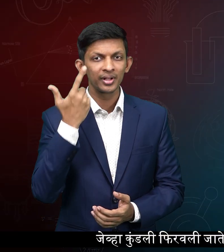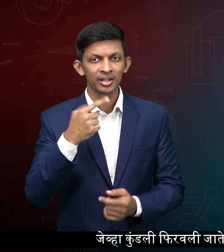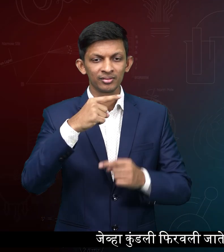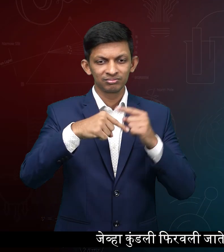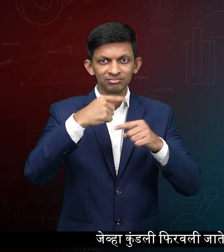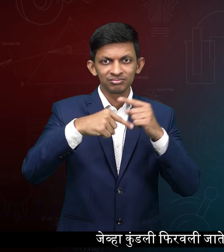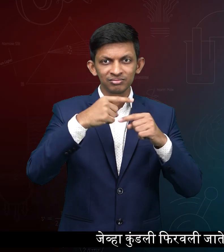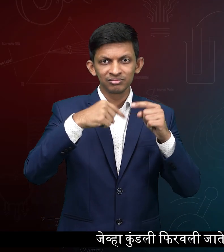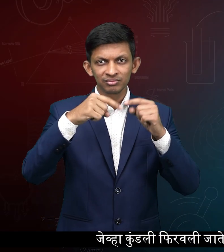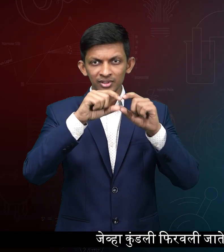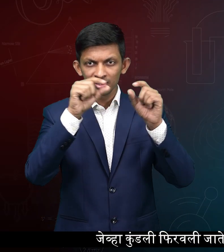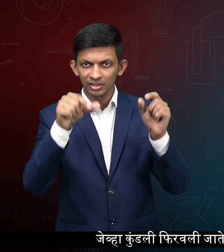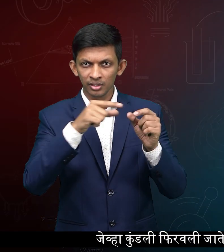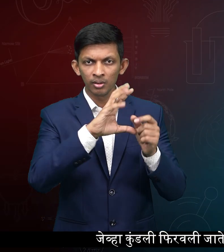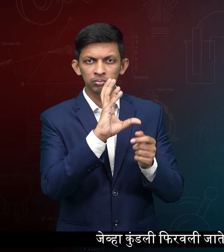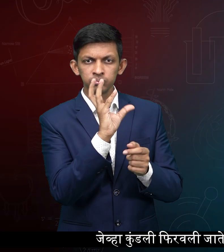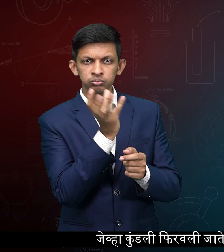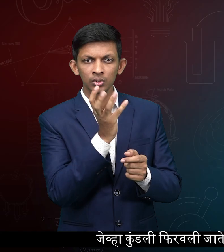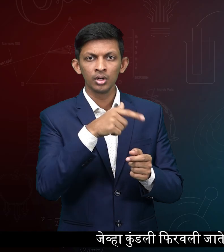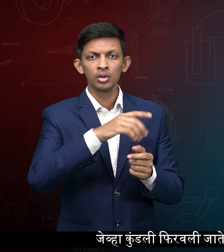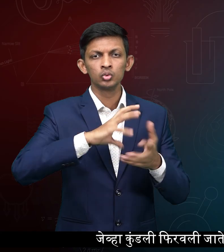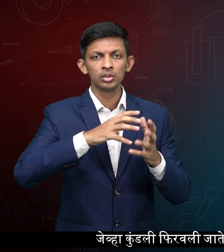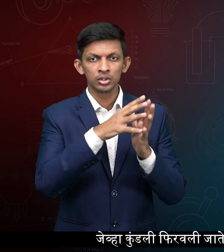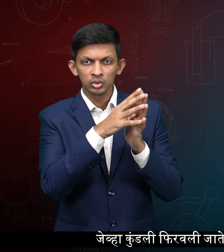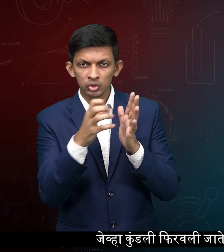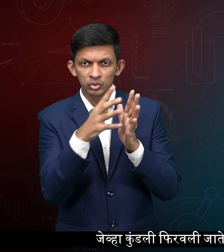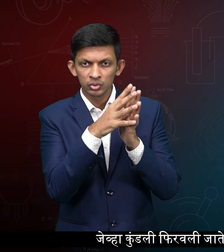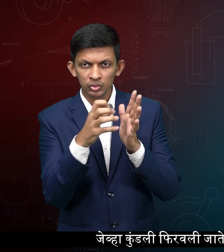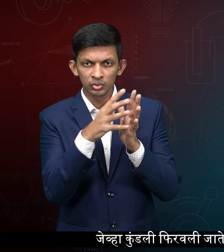जेव्हा कुंडली फिरवली जाते तेव्हा तिच्याशी संलग्न चुंबकीय प्रवाह बदलतो.